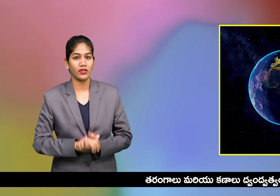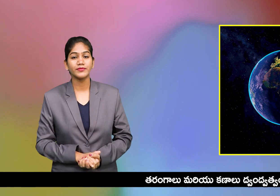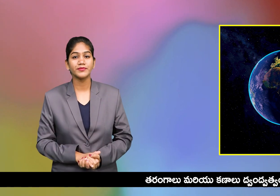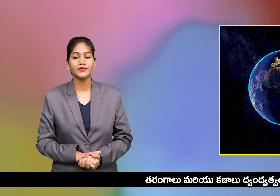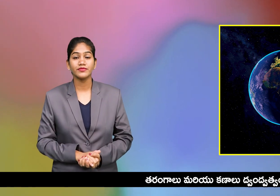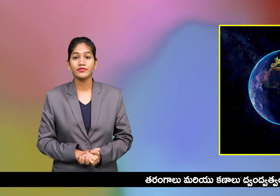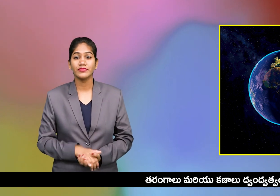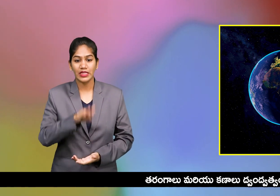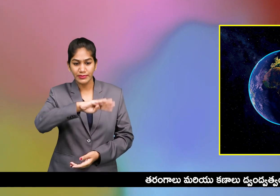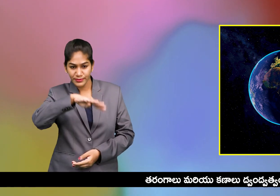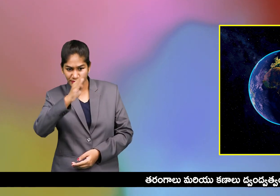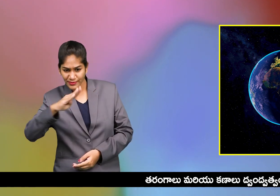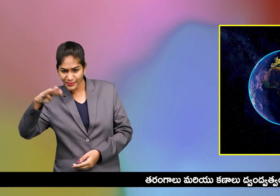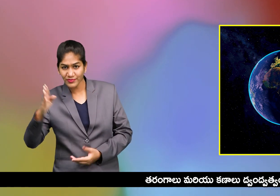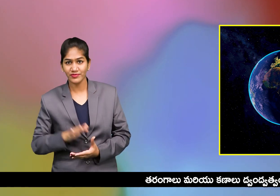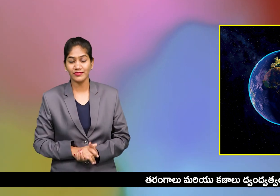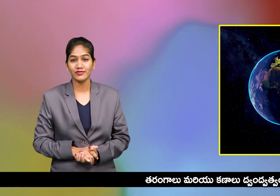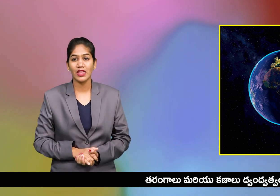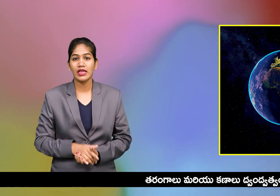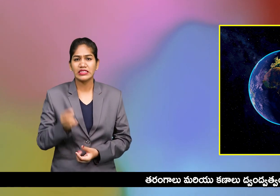తరంగాలు మరియు కణాలు ద్వంద్వత్వం.